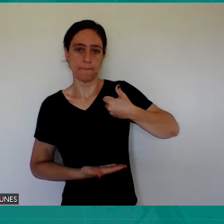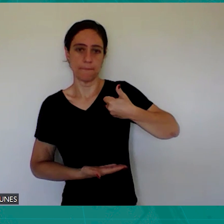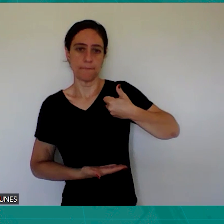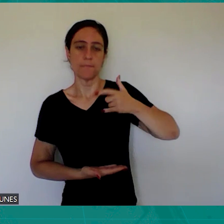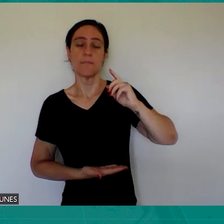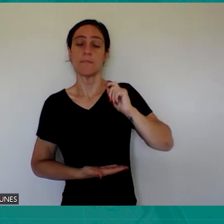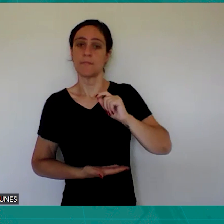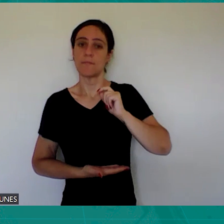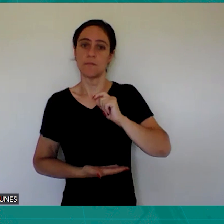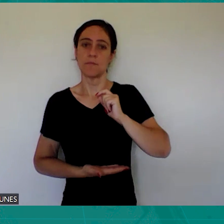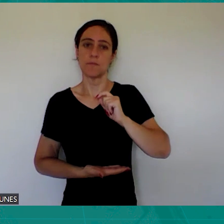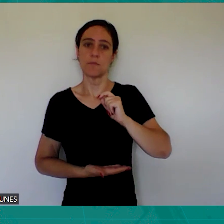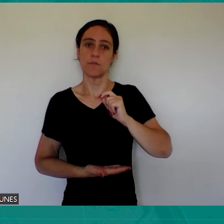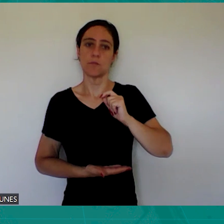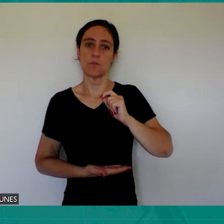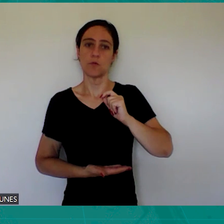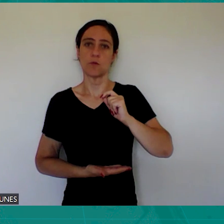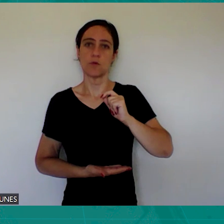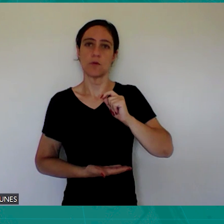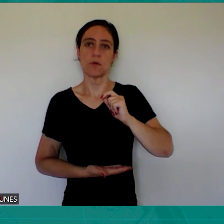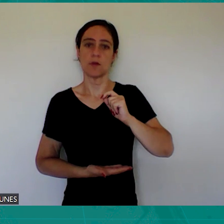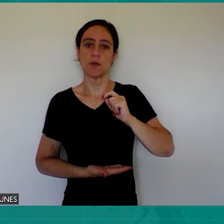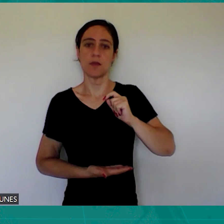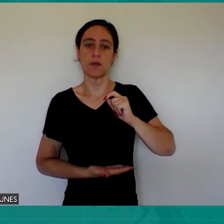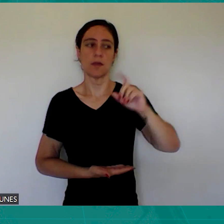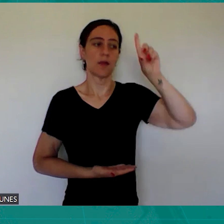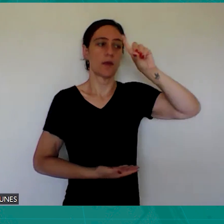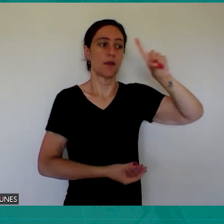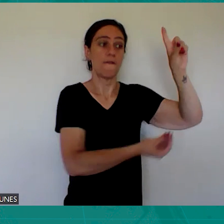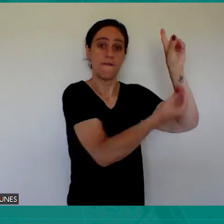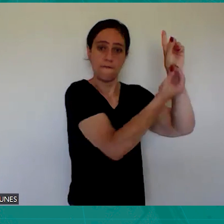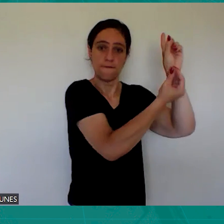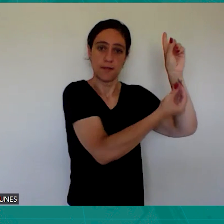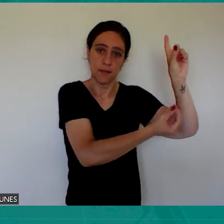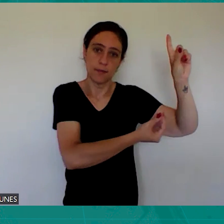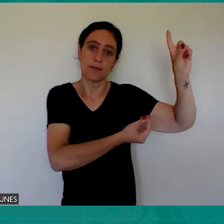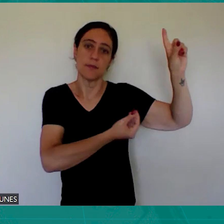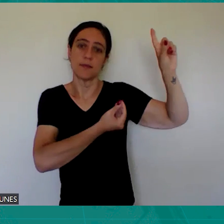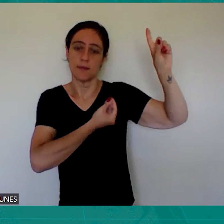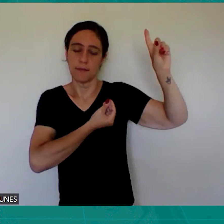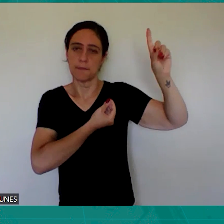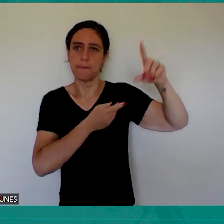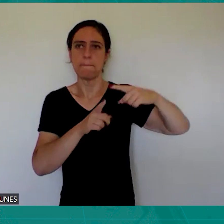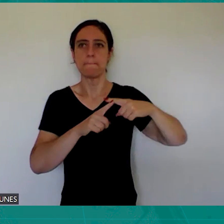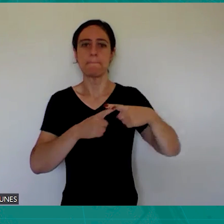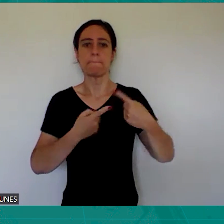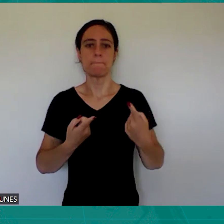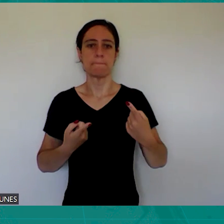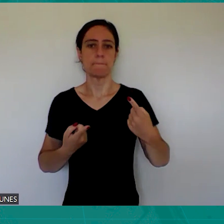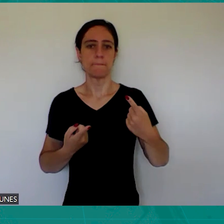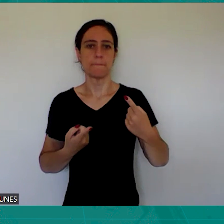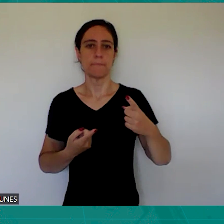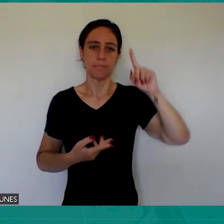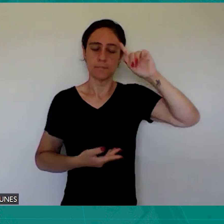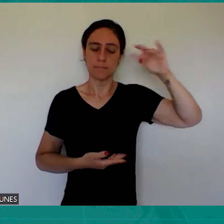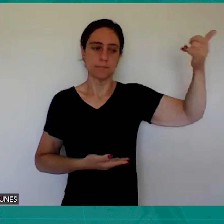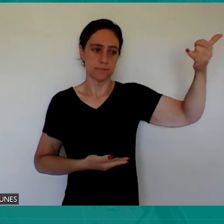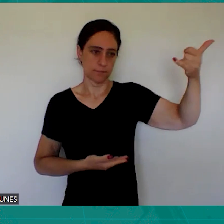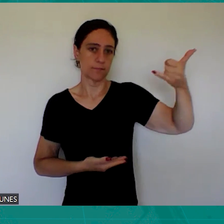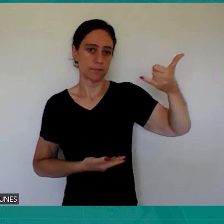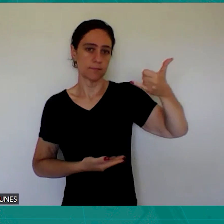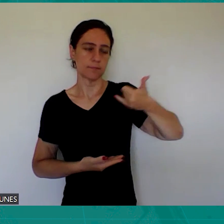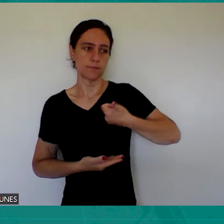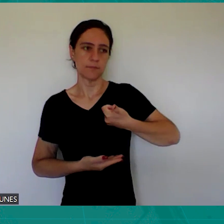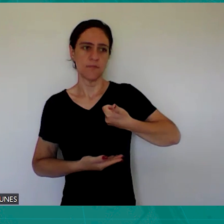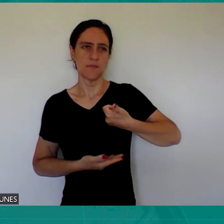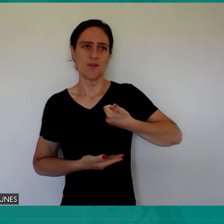faria o homem receber a vida eterna. No entanto, a palavra que Deus enviou ao homem não é